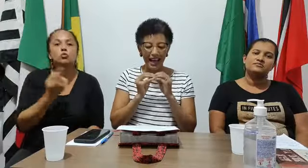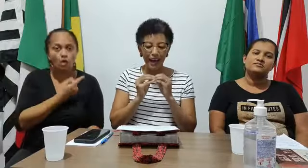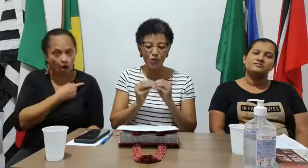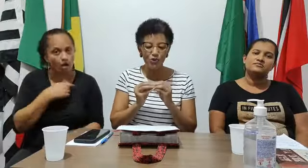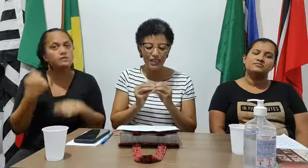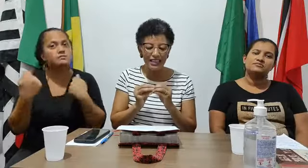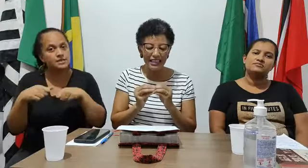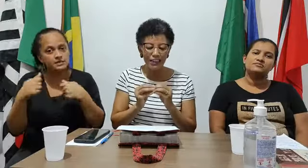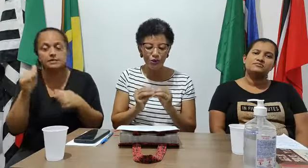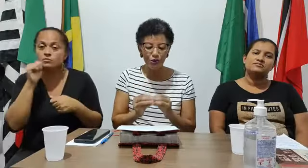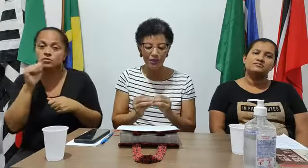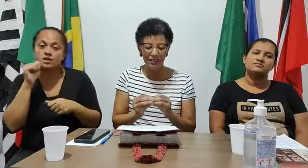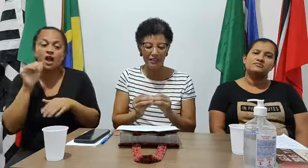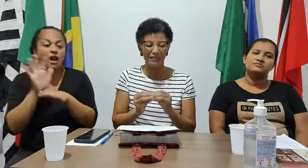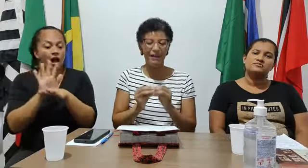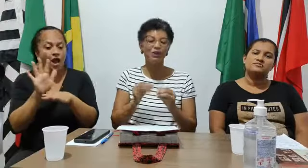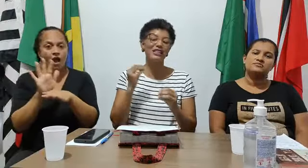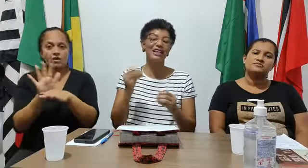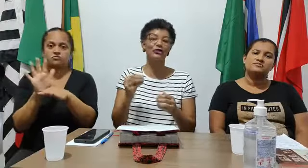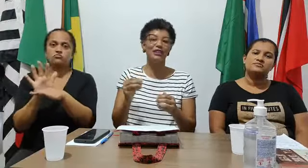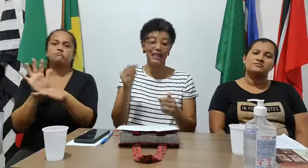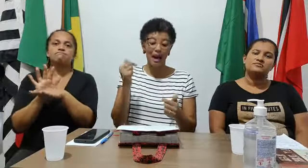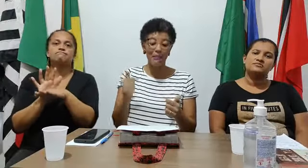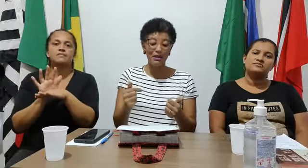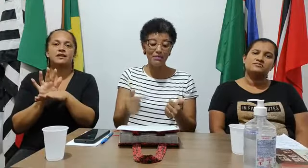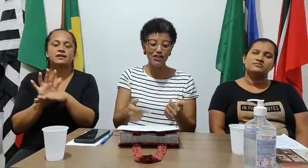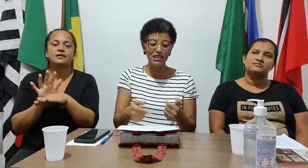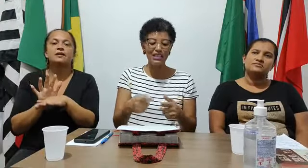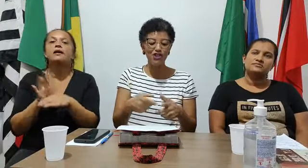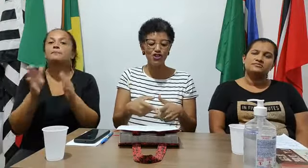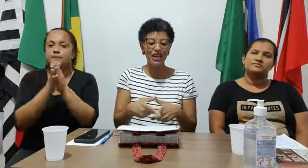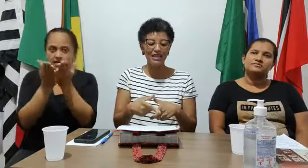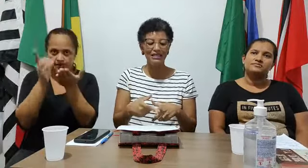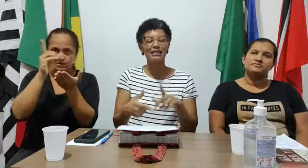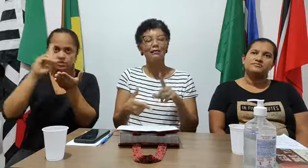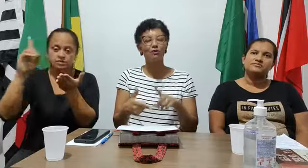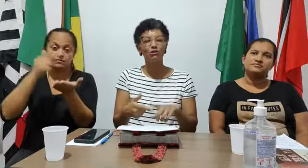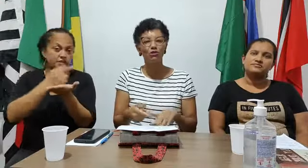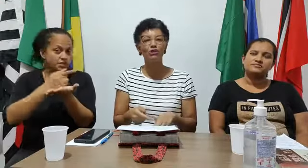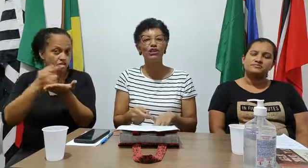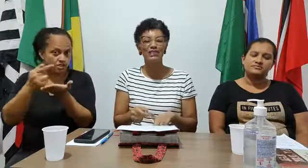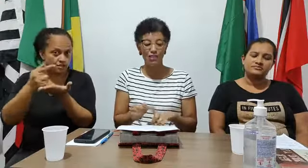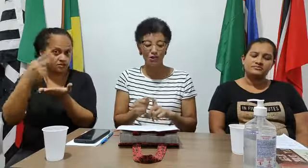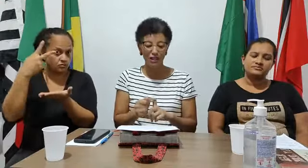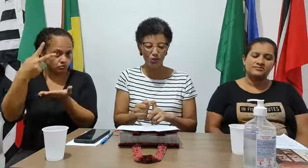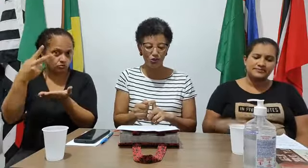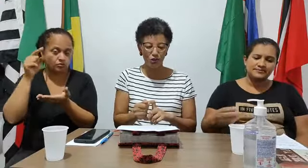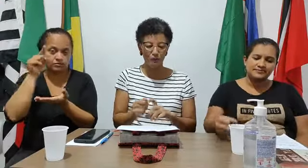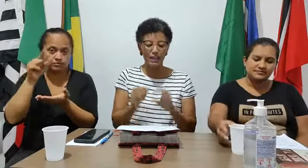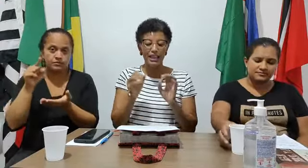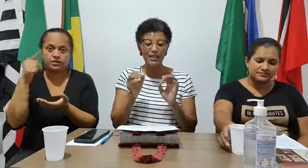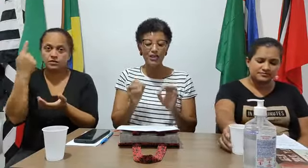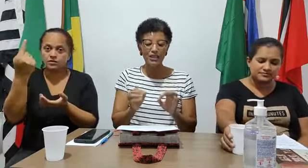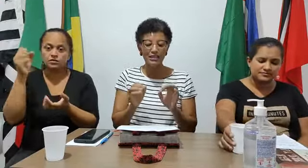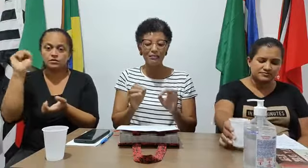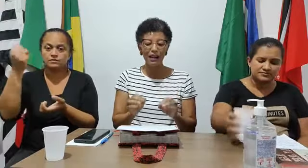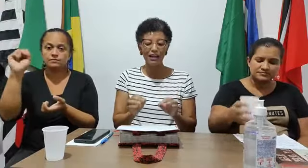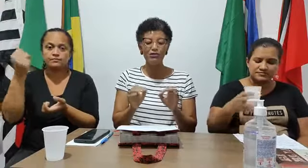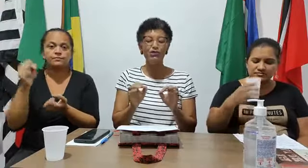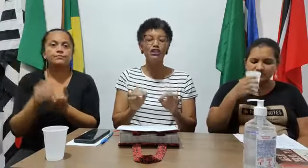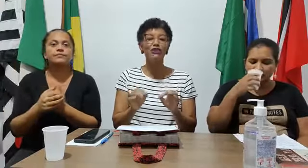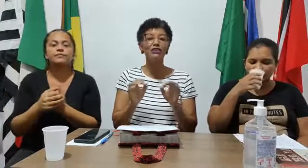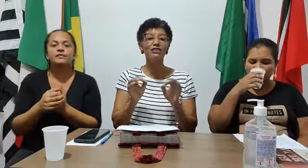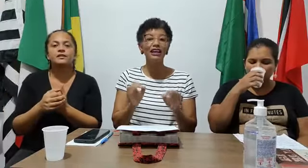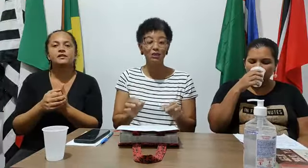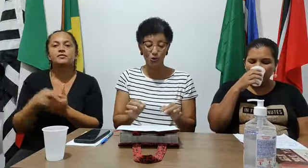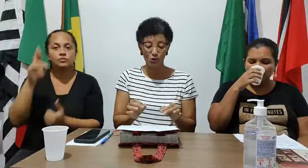adjutoras, auxiliadoras. A Bíblia diz em Gênesis capítulo 2, versículo 18, e disse mais